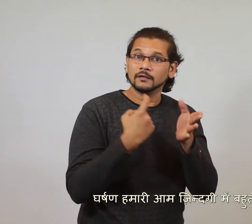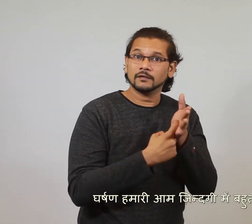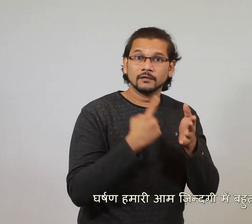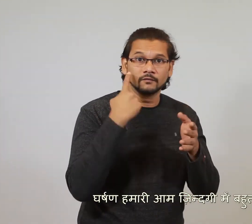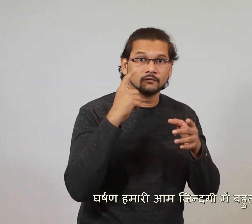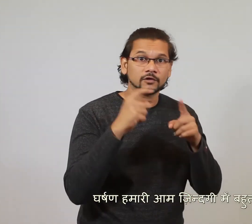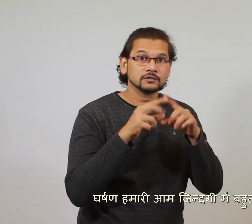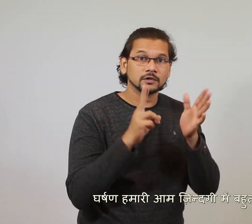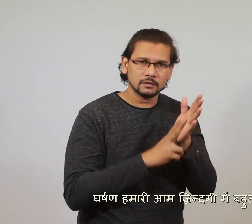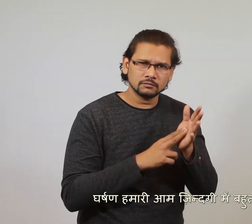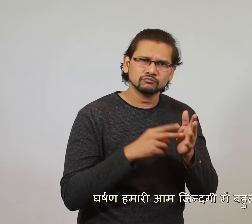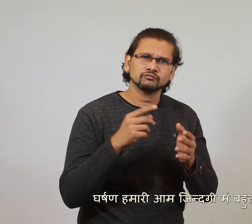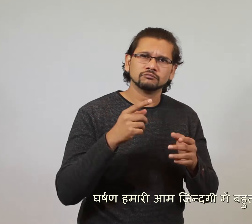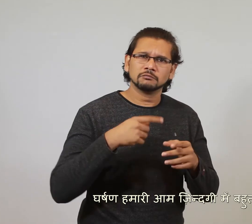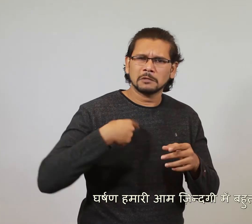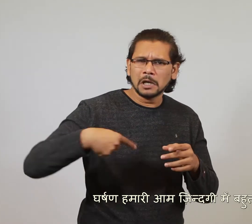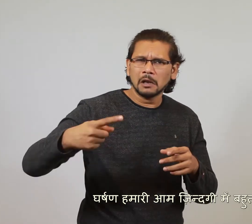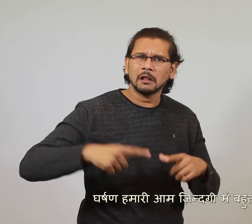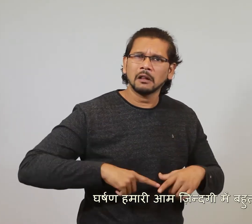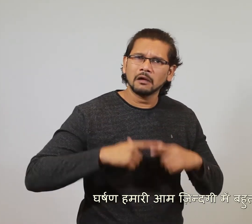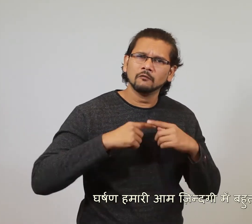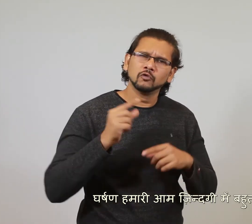घर्शन हमारी आम जिन्दगी में बहुत उपियोगी है